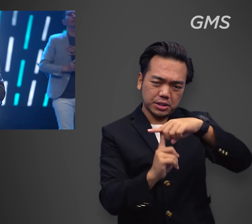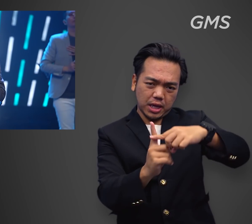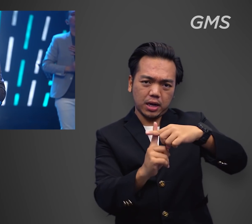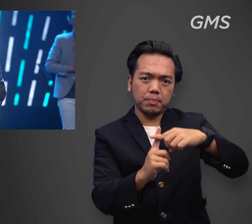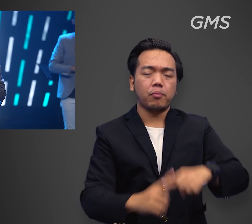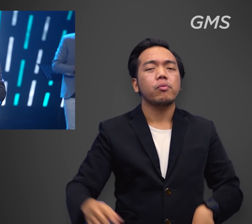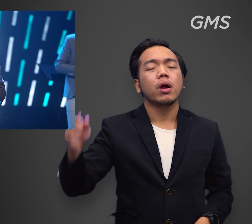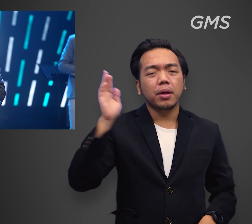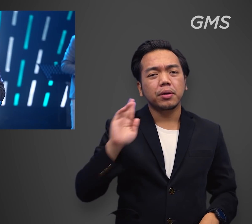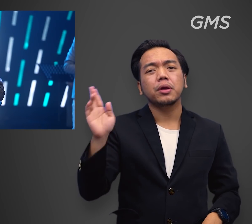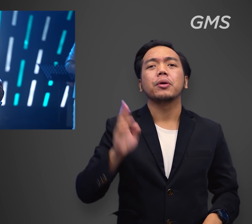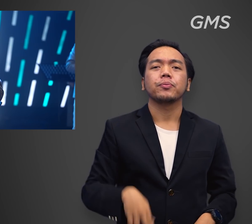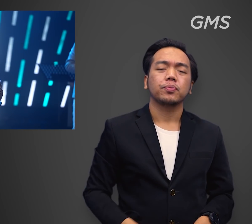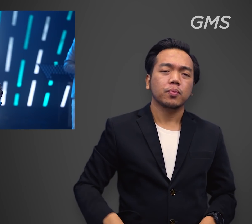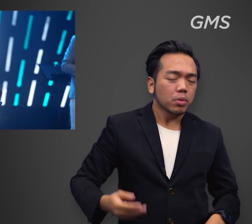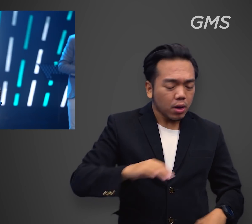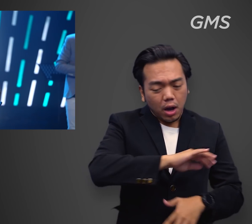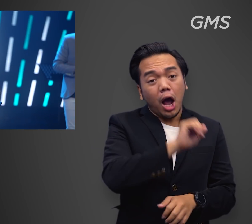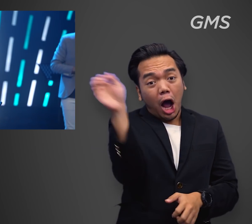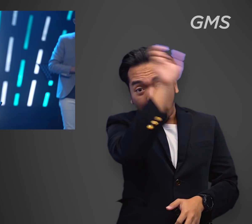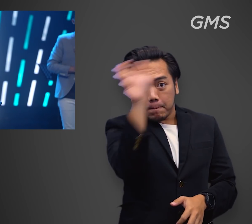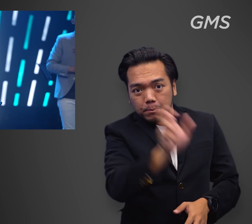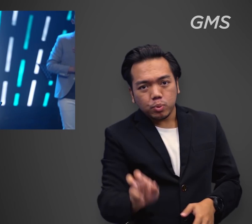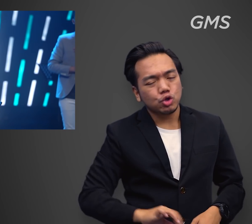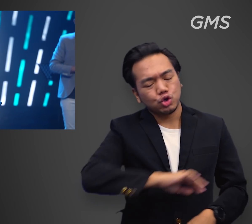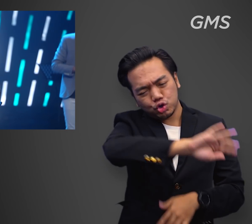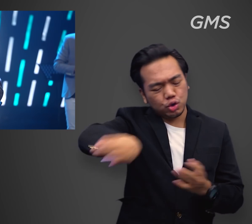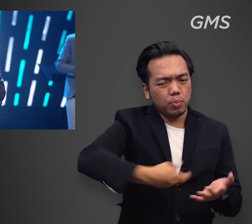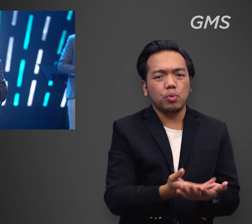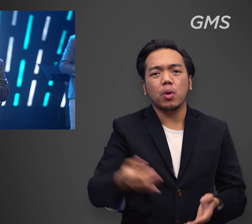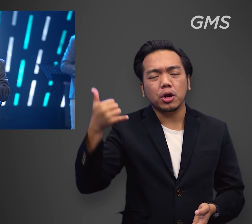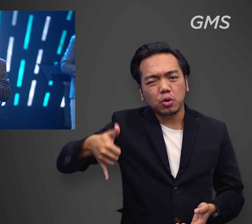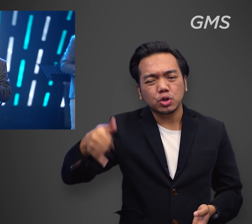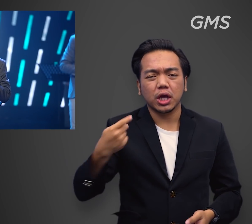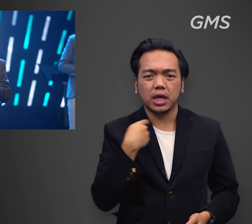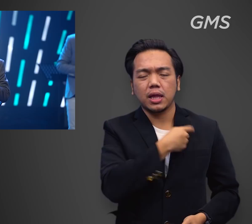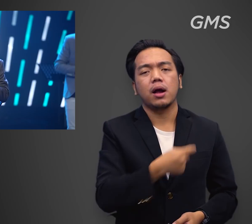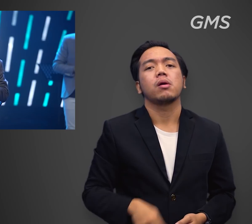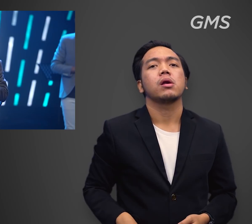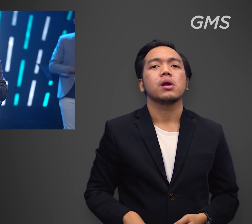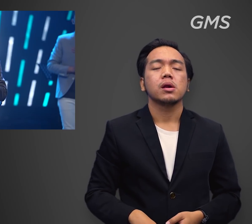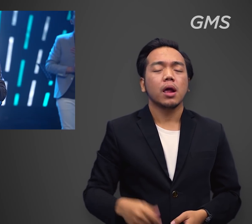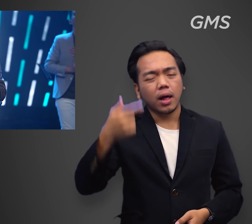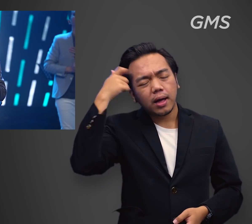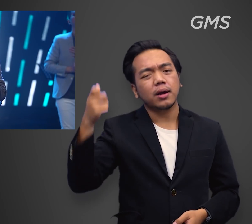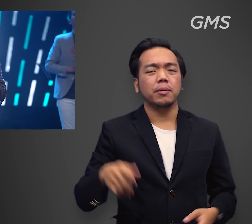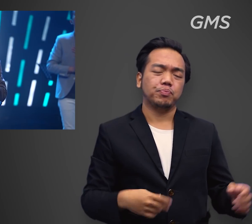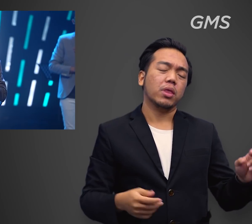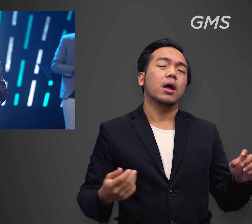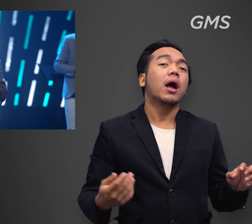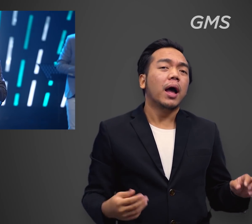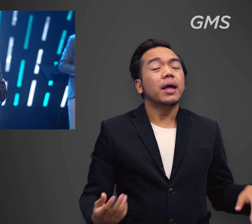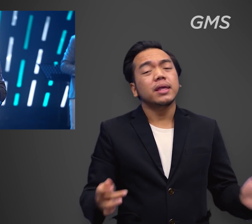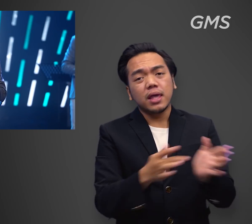menebus segala hukuman atas dosa-dosa kita. Dan oleh karena Yesus rela mati di atas kayu salib, maka